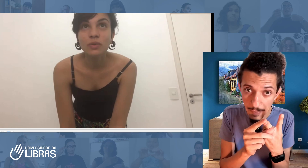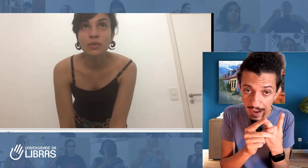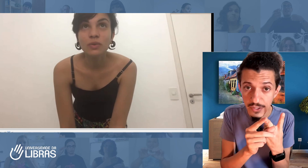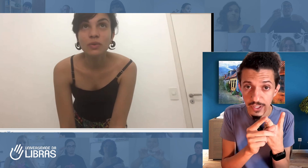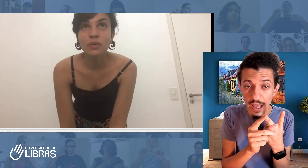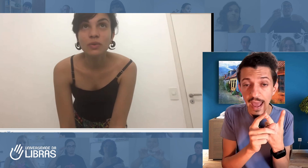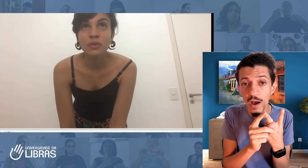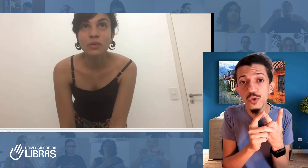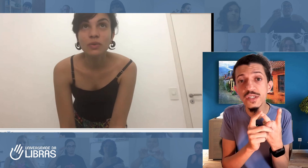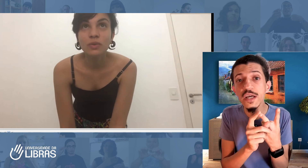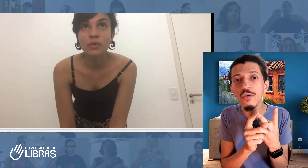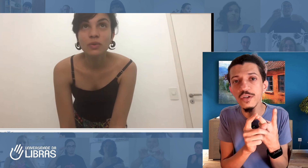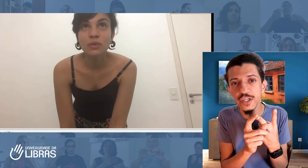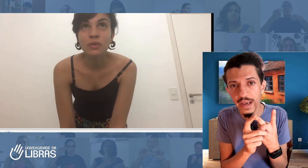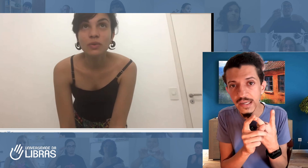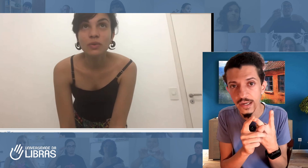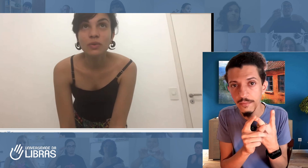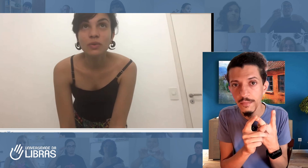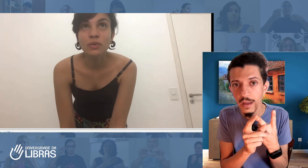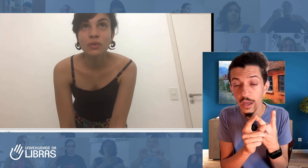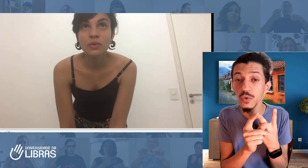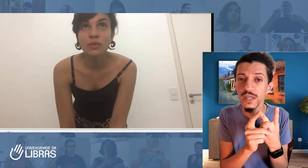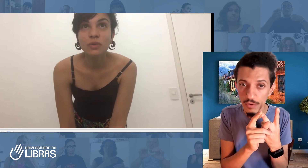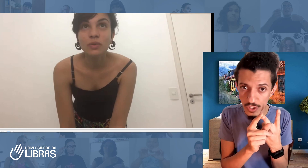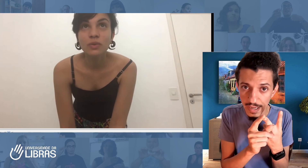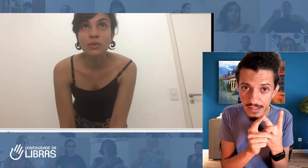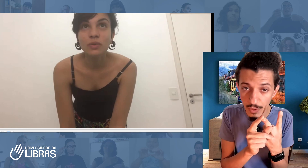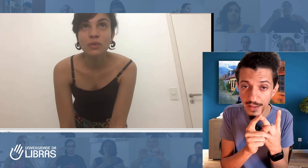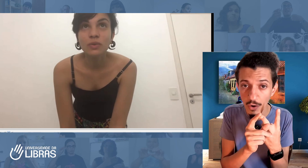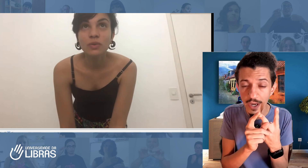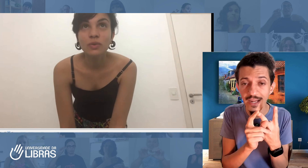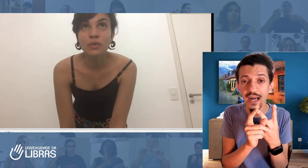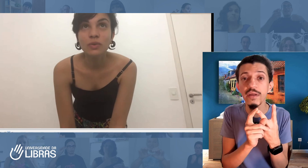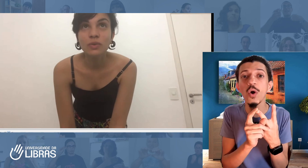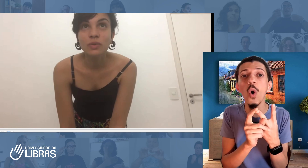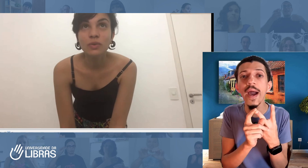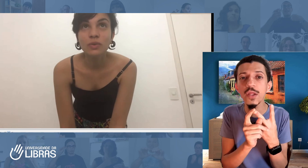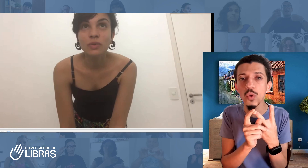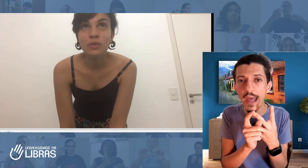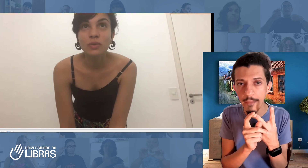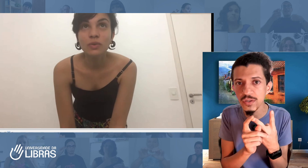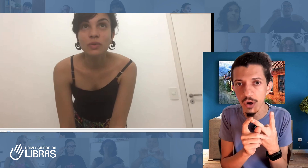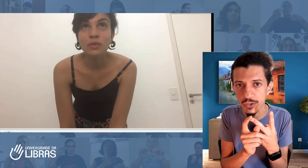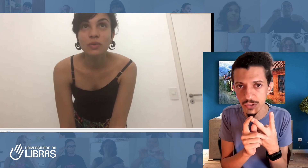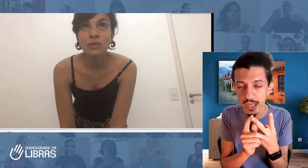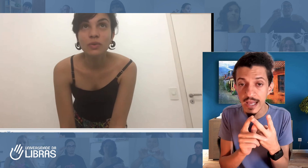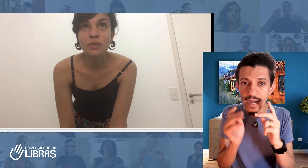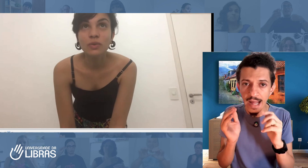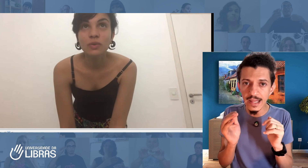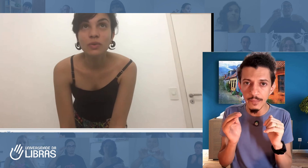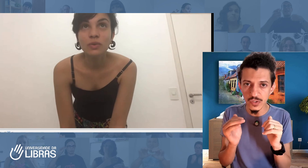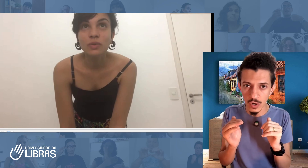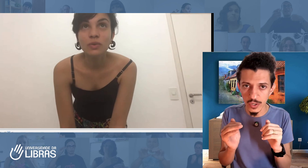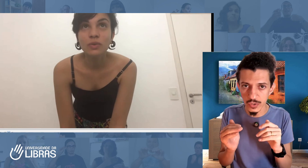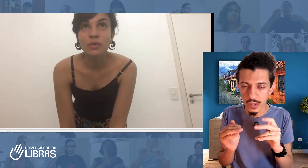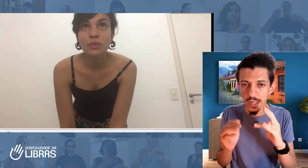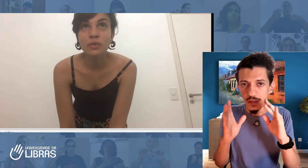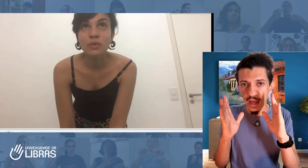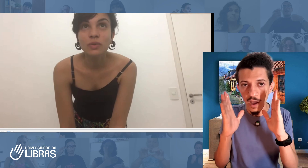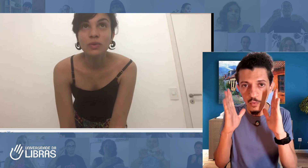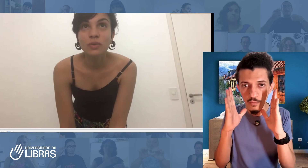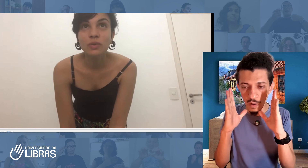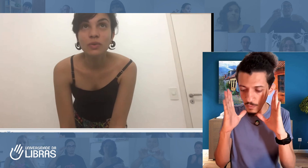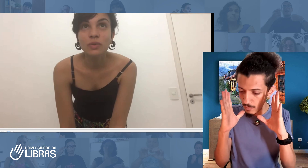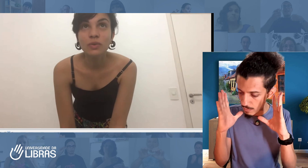segunda parte é o ciclo de imersão. E o ciclo de imersão está organizado em 8 episódios. Cada episódio